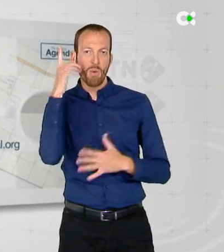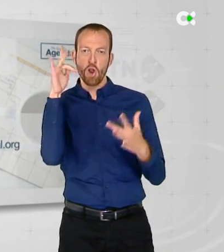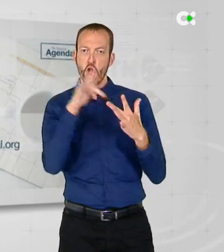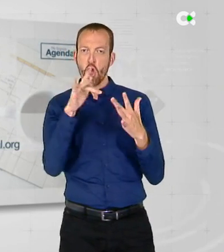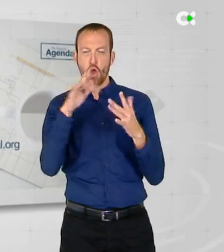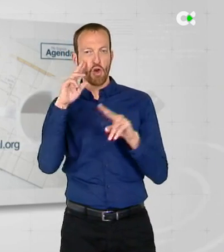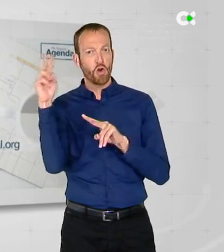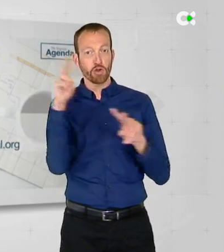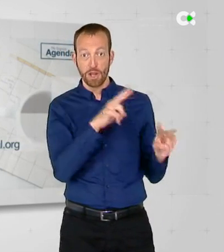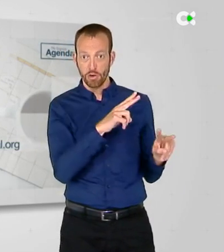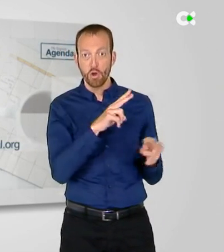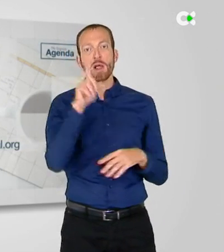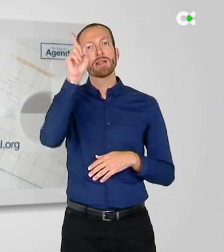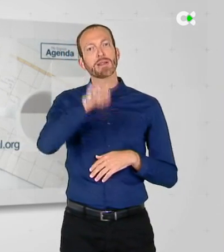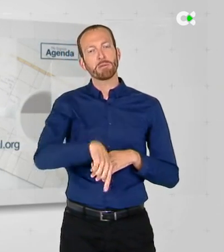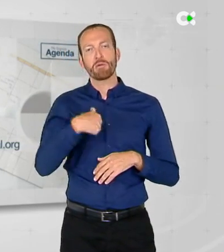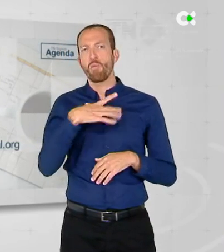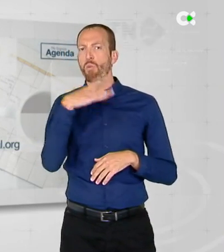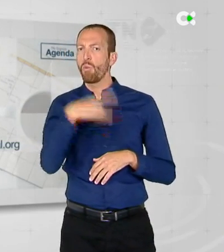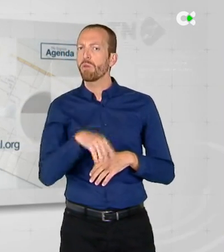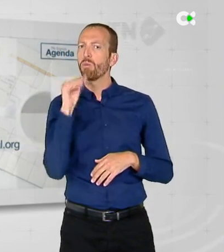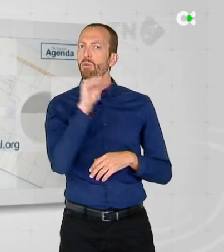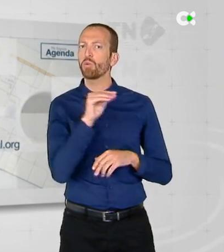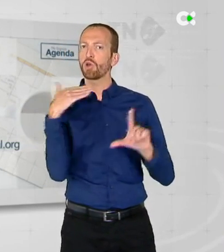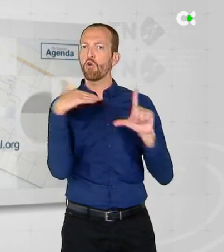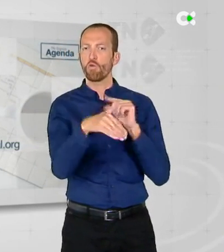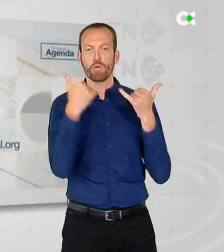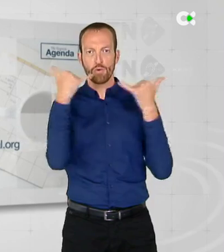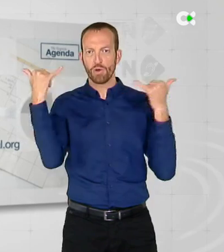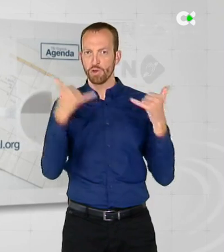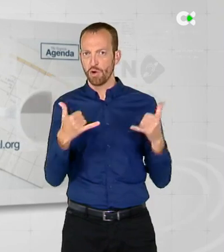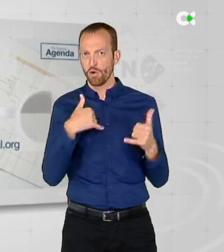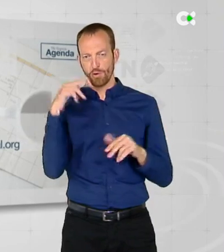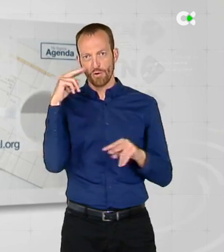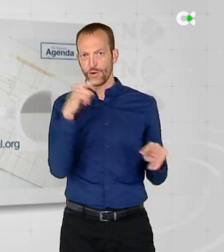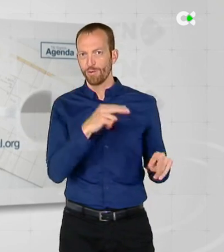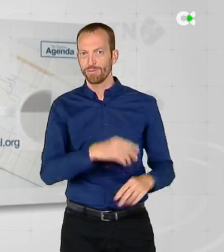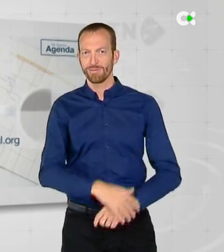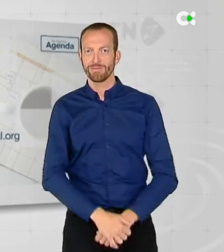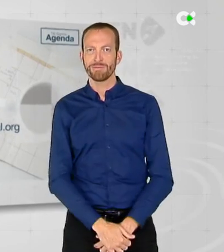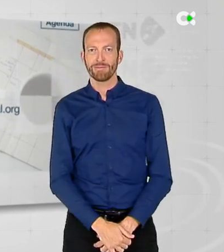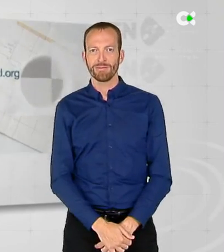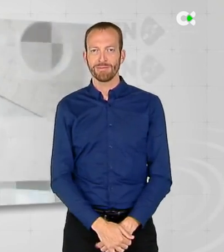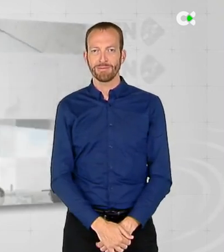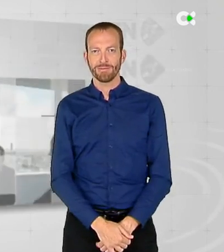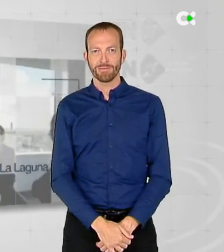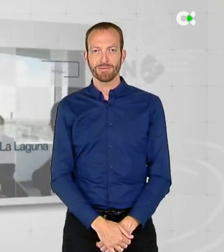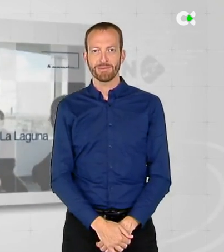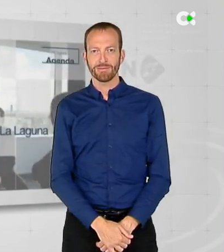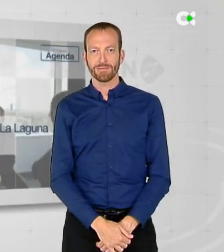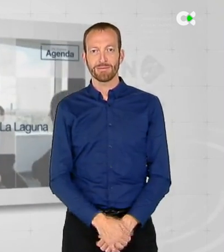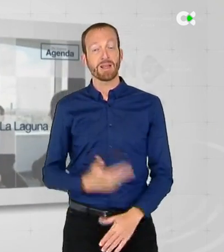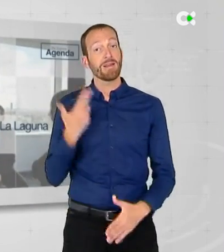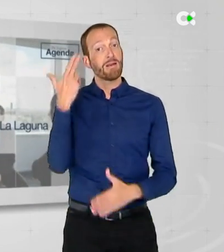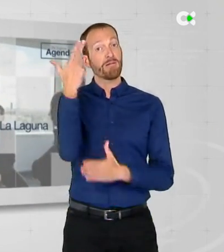-037 y en la dirección de correo info arroba asociacionapsal.org. El